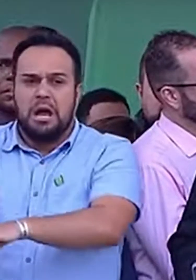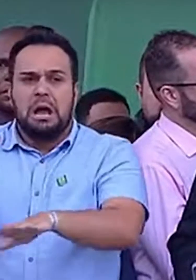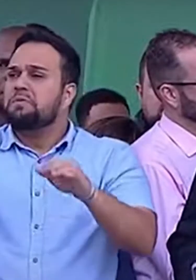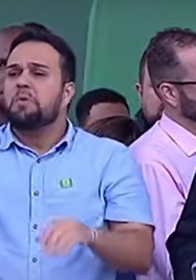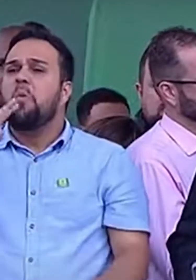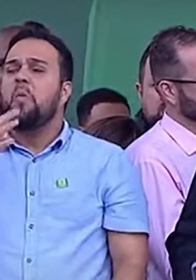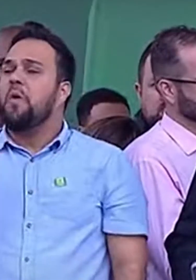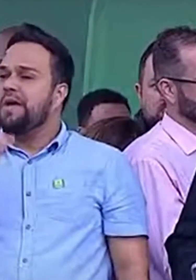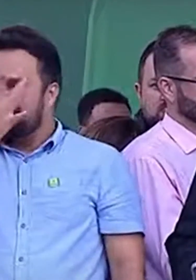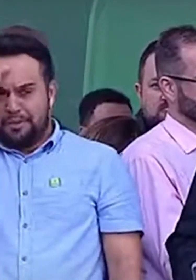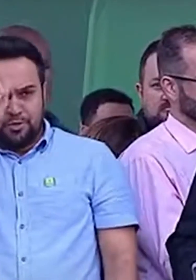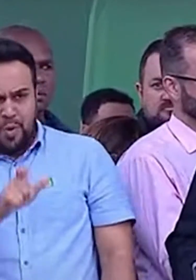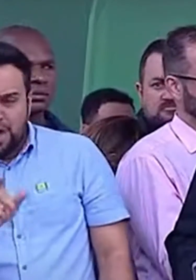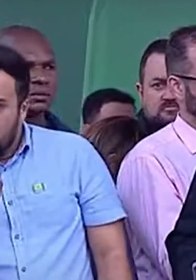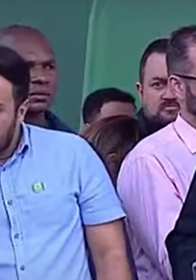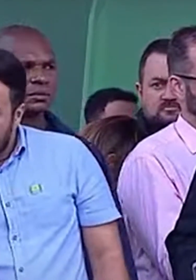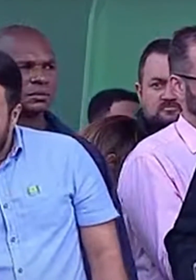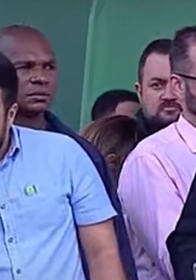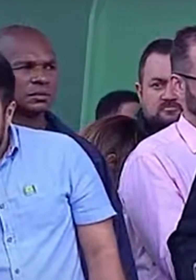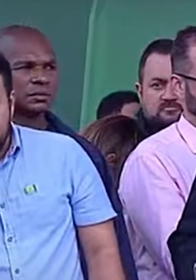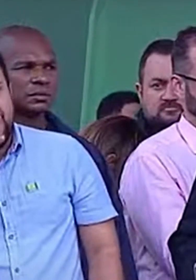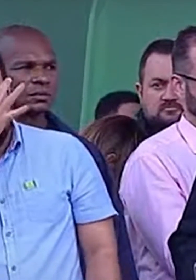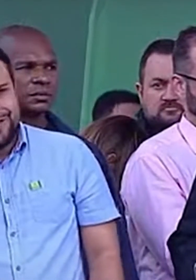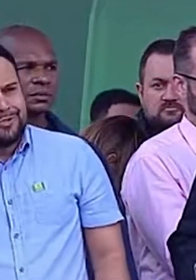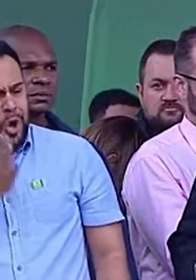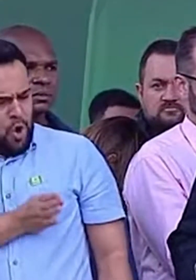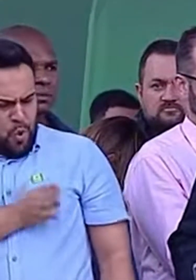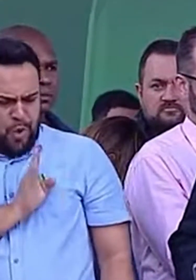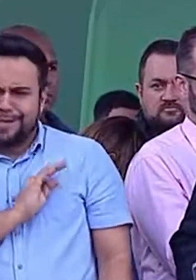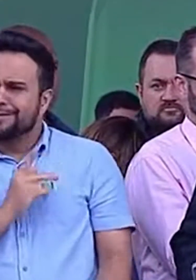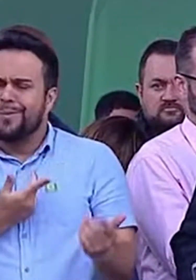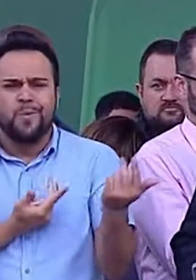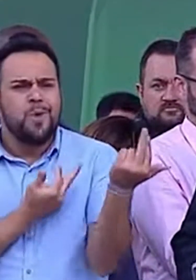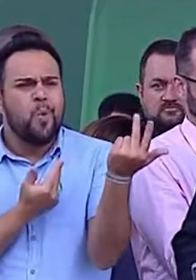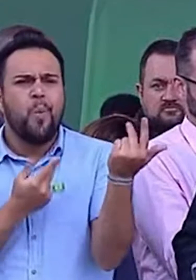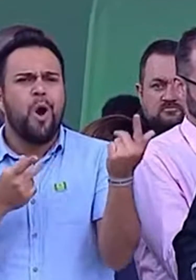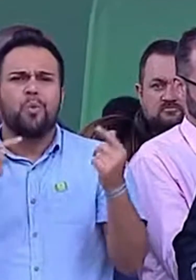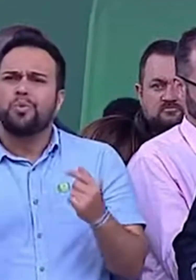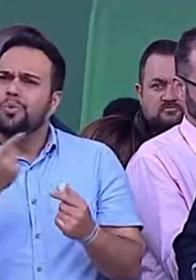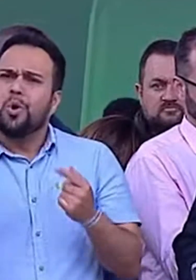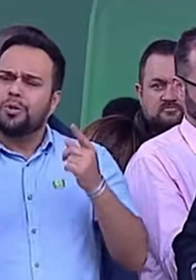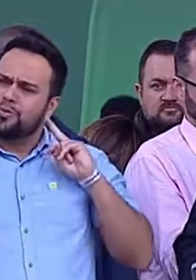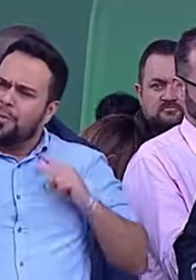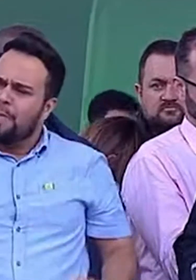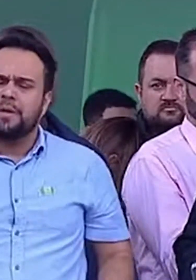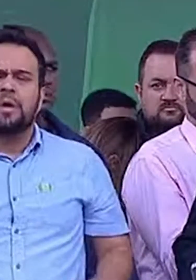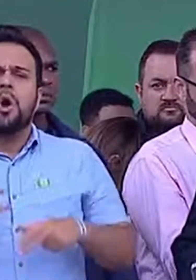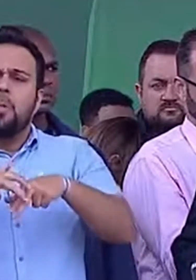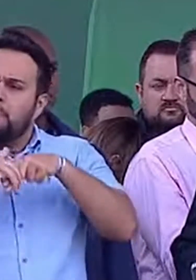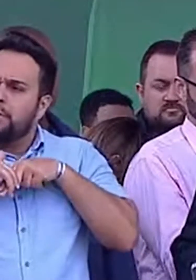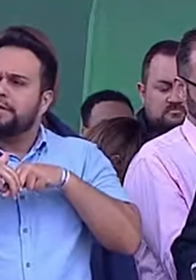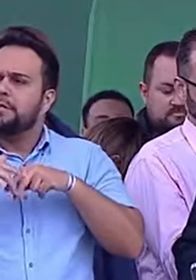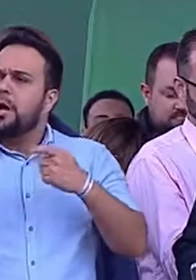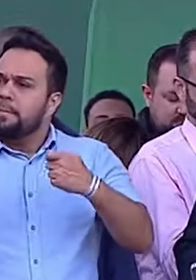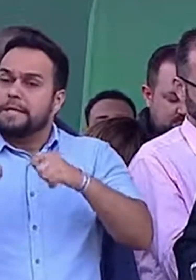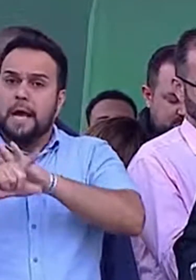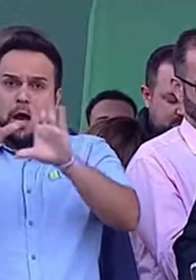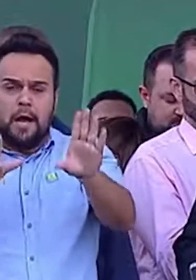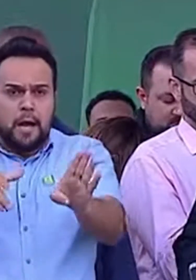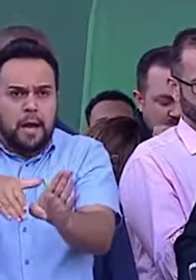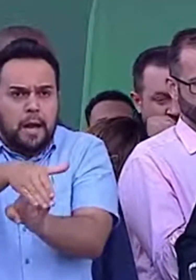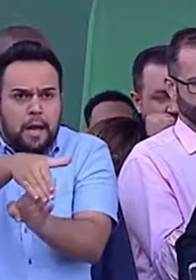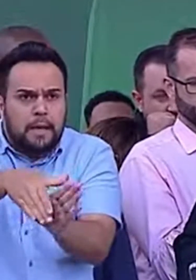E essas pessoas têm um coração exatamente igual nosso ela deve ser a ler todas